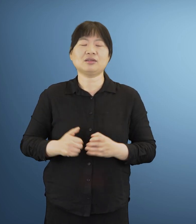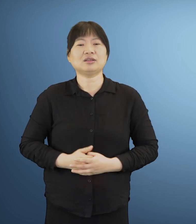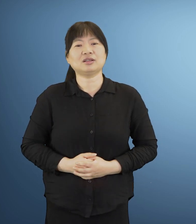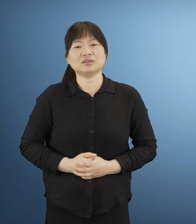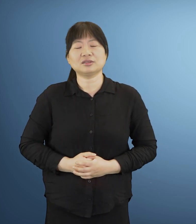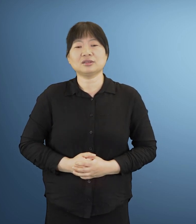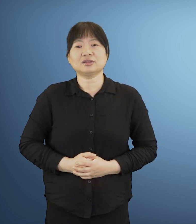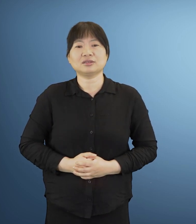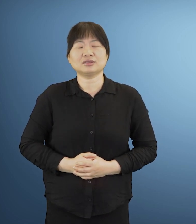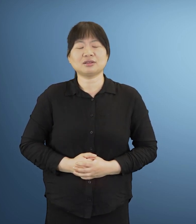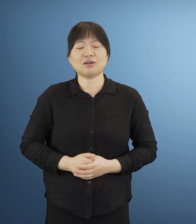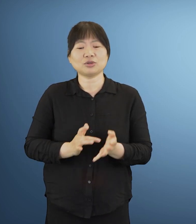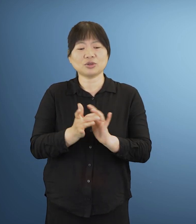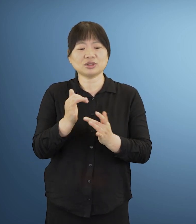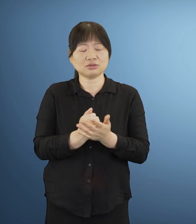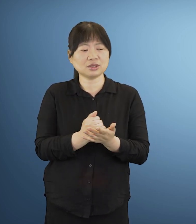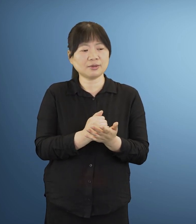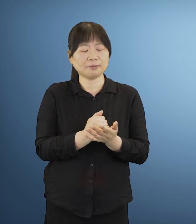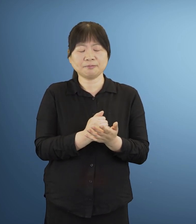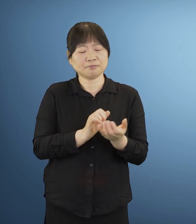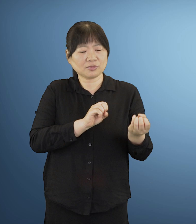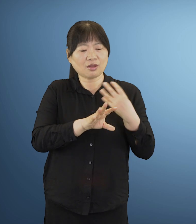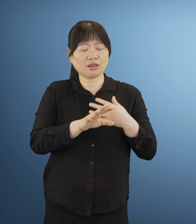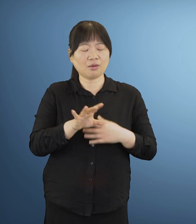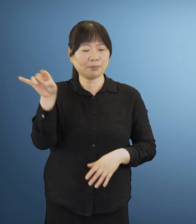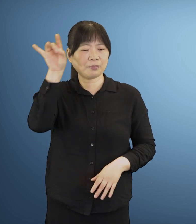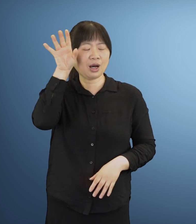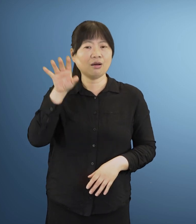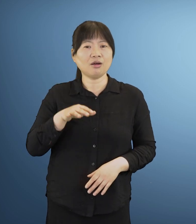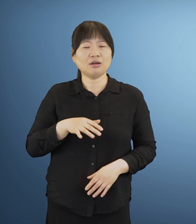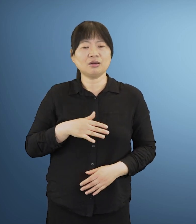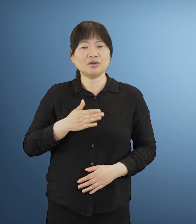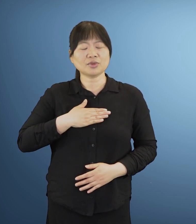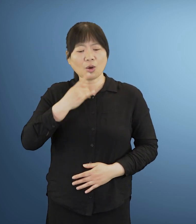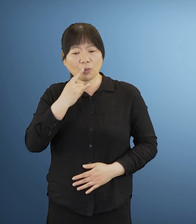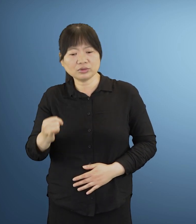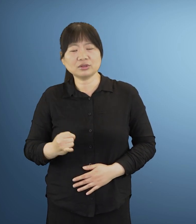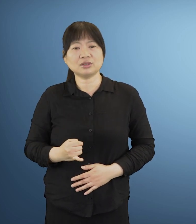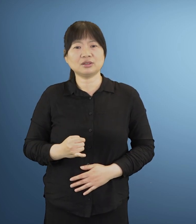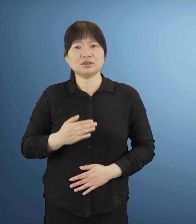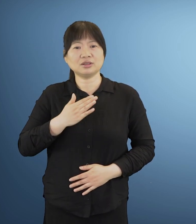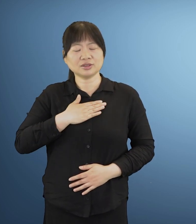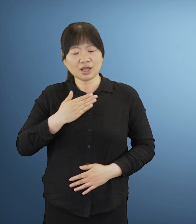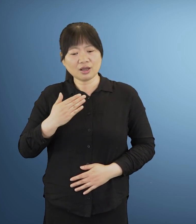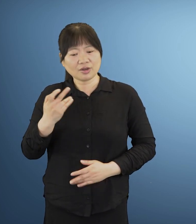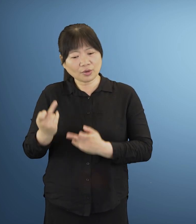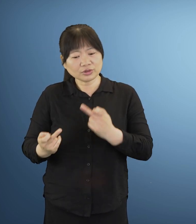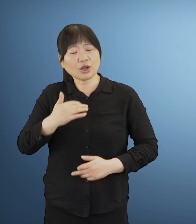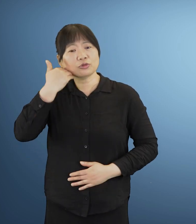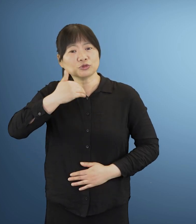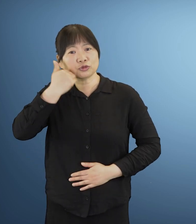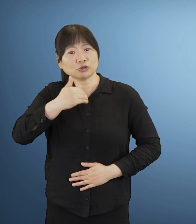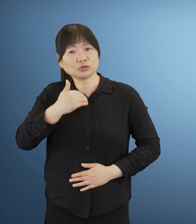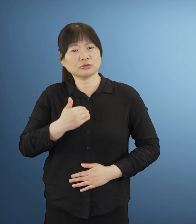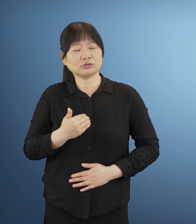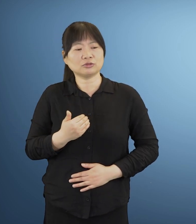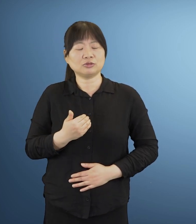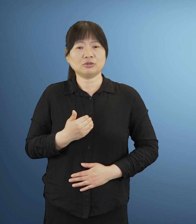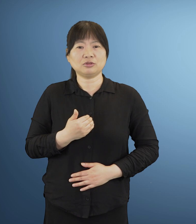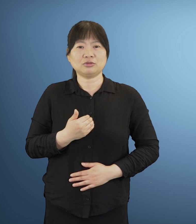근데 예수님 반응이 뜻밖이에요. 누가 내 모친이고 누가 내 형제냐 하면서 이런